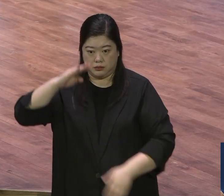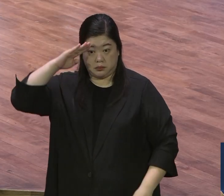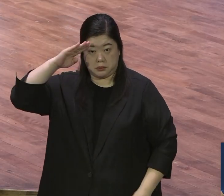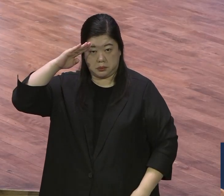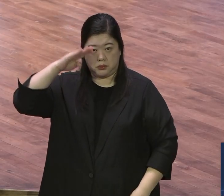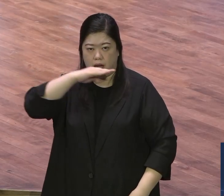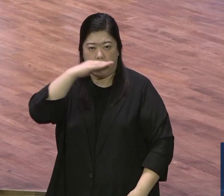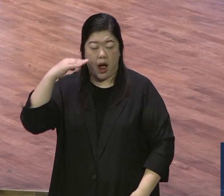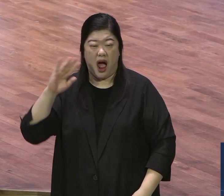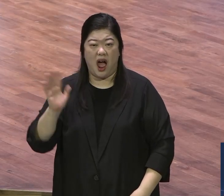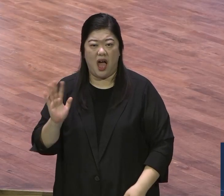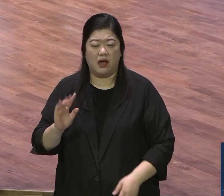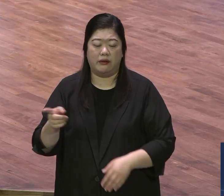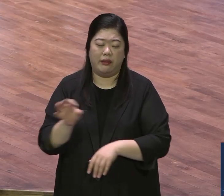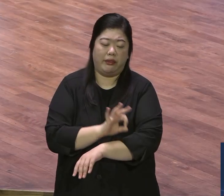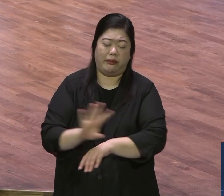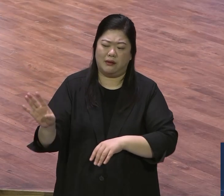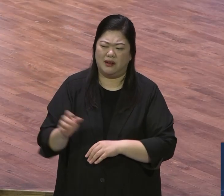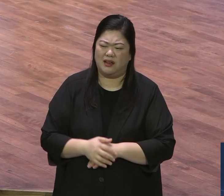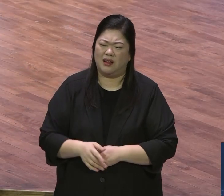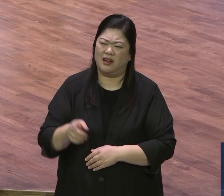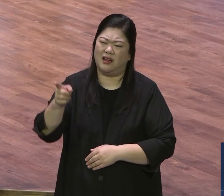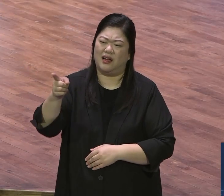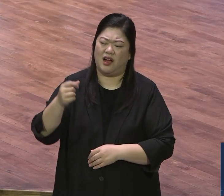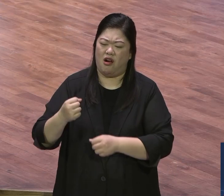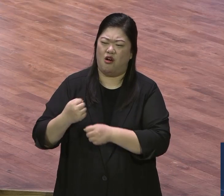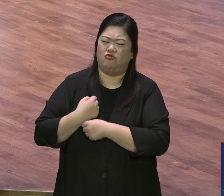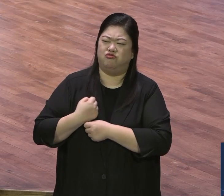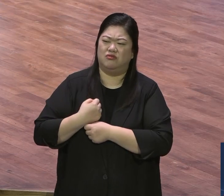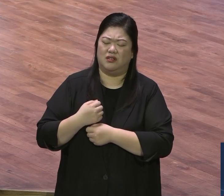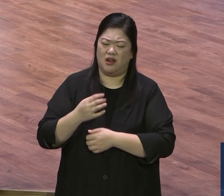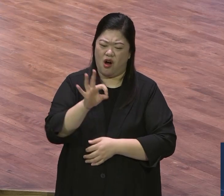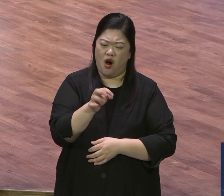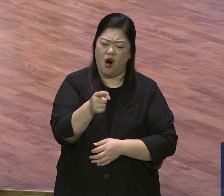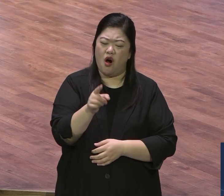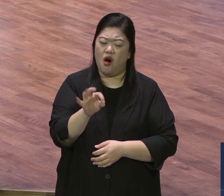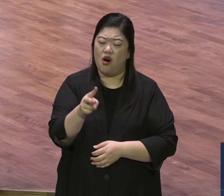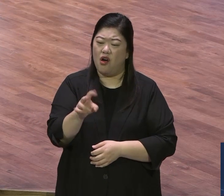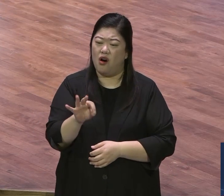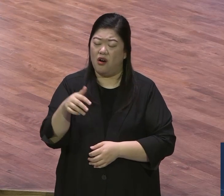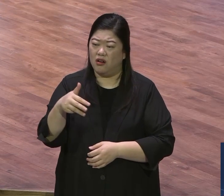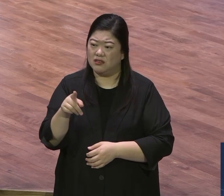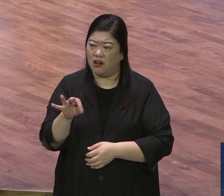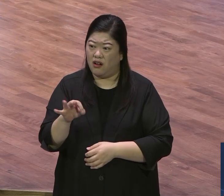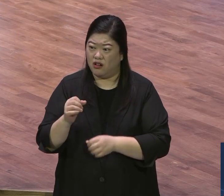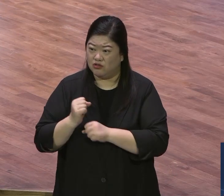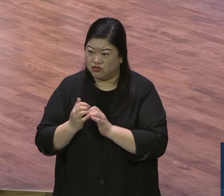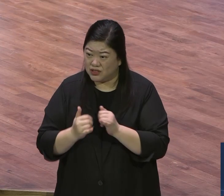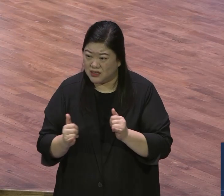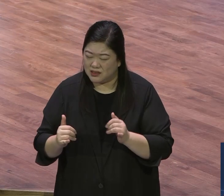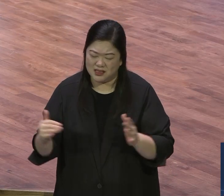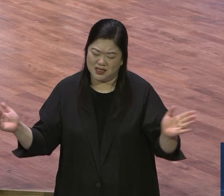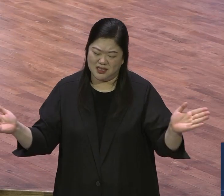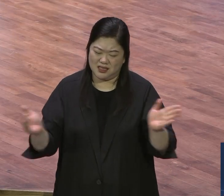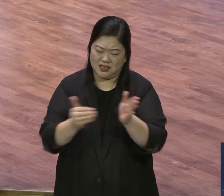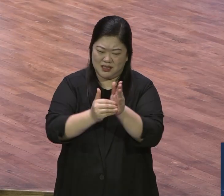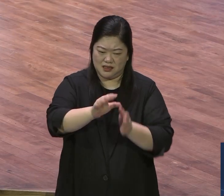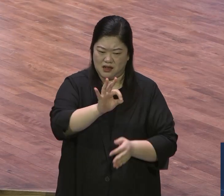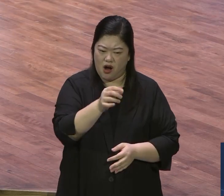제가 군대 아니야 저거 그래서 어영비용이라고 그렇게 말했어요 군대 아니다 어영비용 그러면서